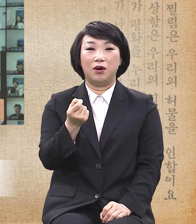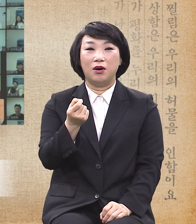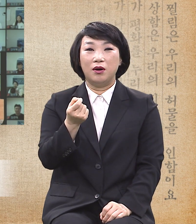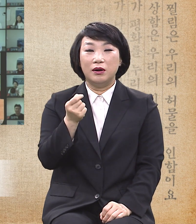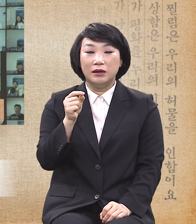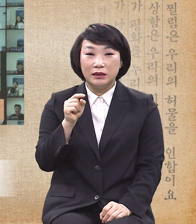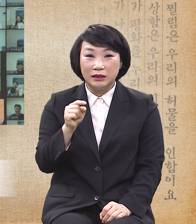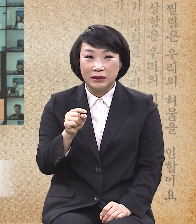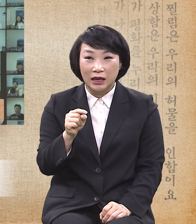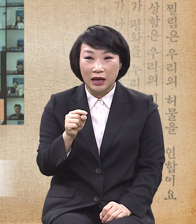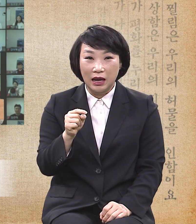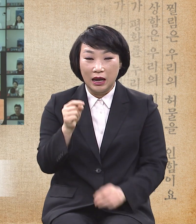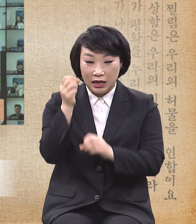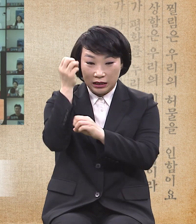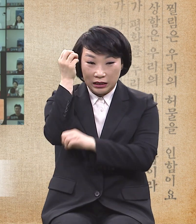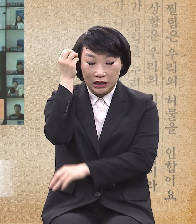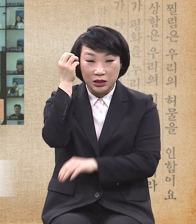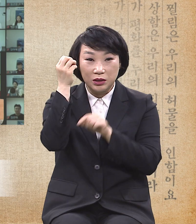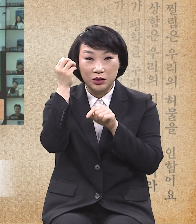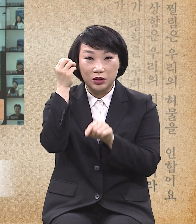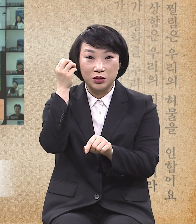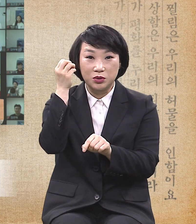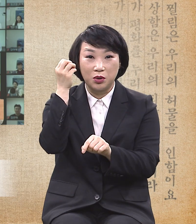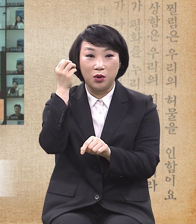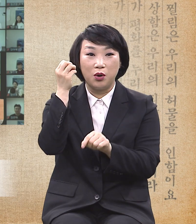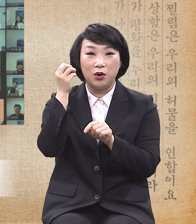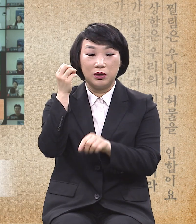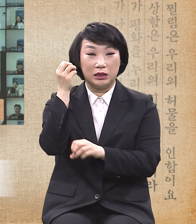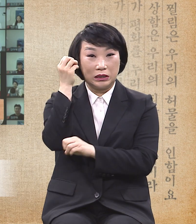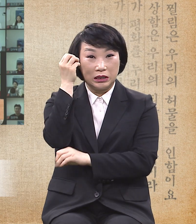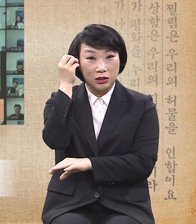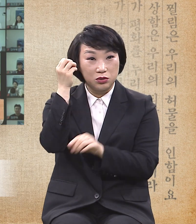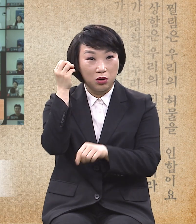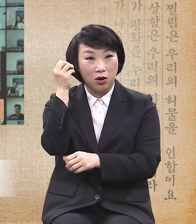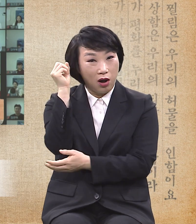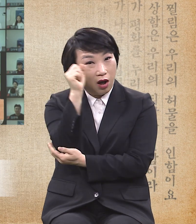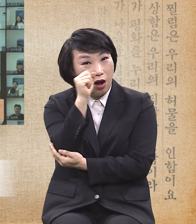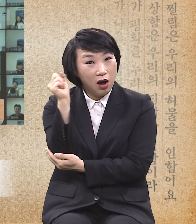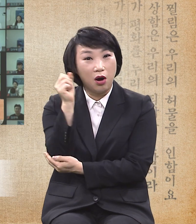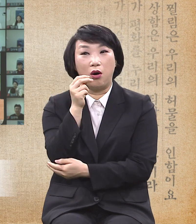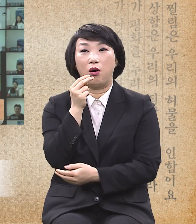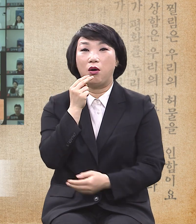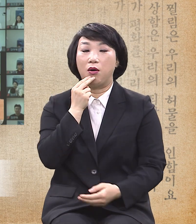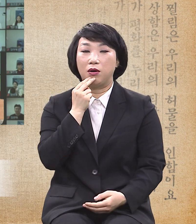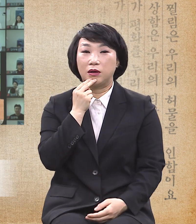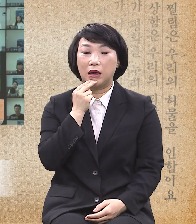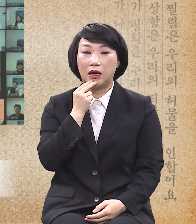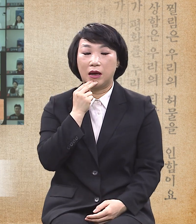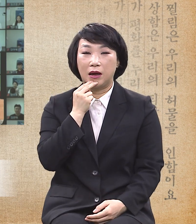이 밑에 이 기초가 흔들리지 않도록